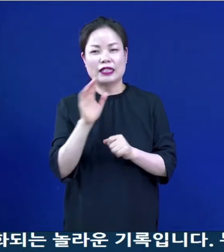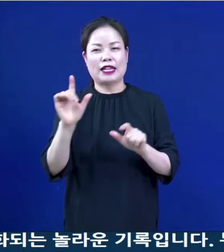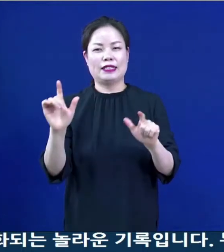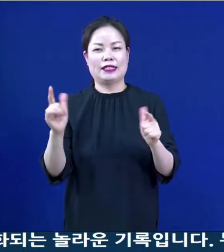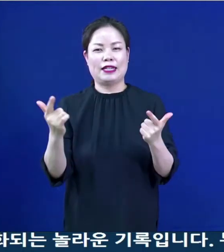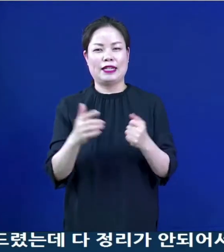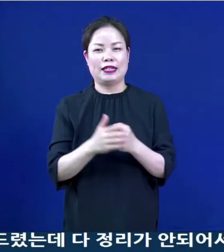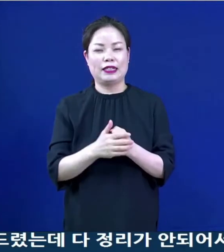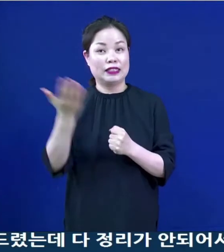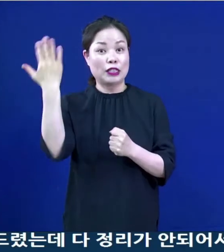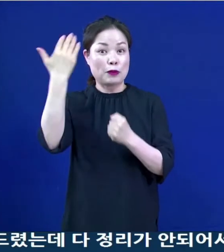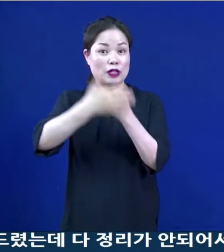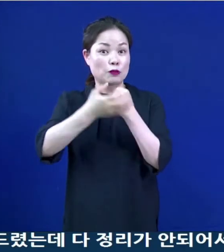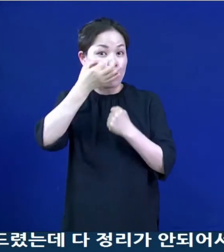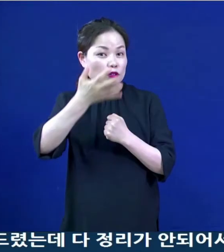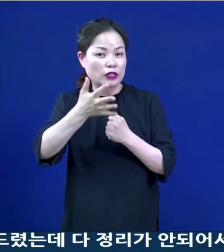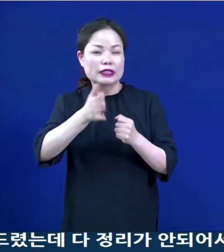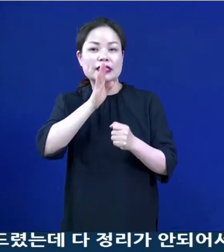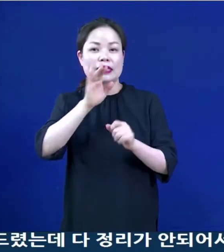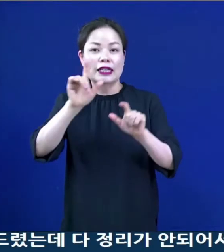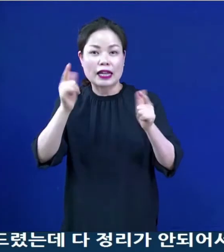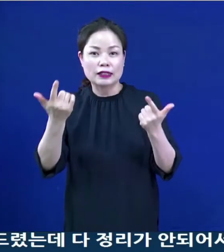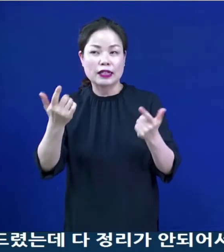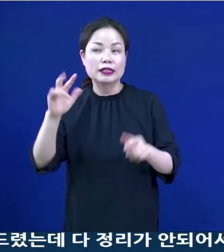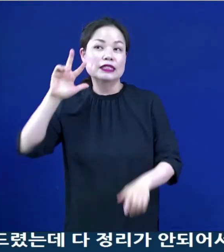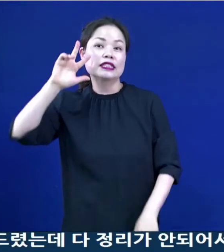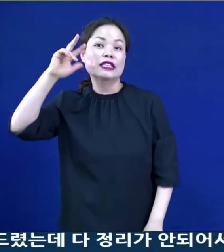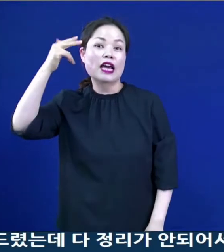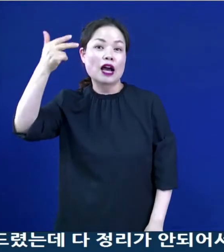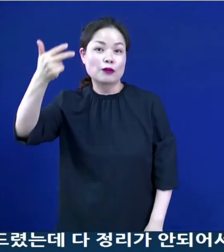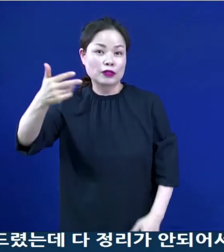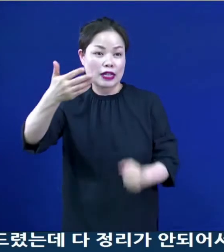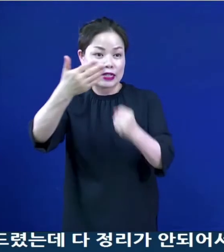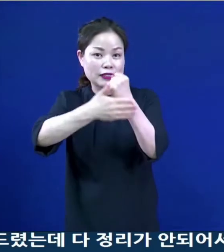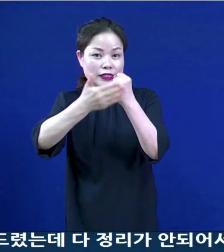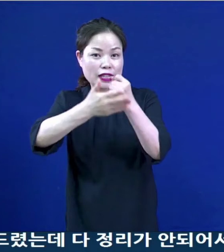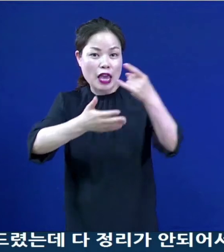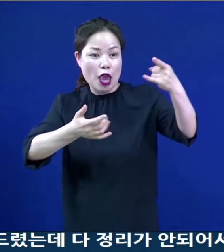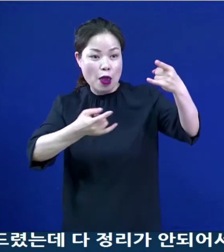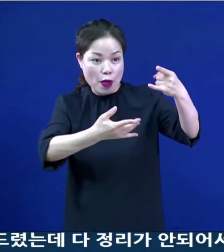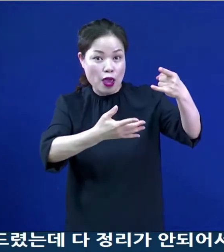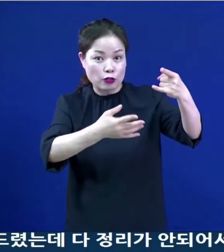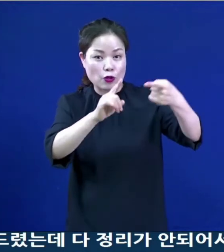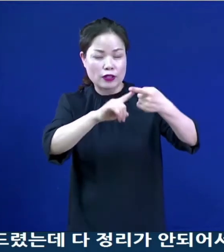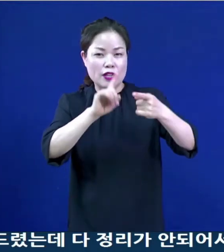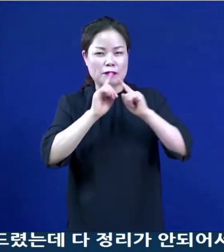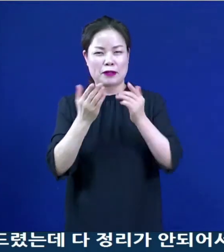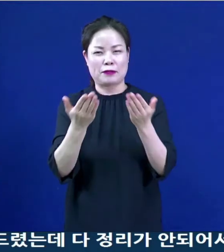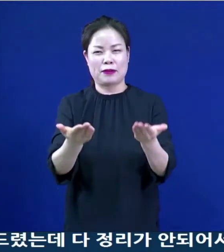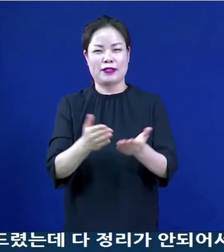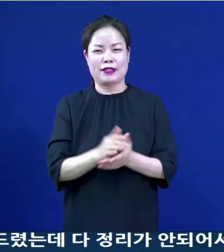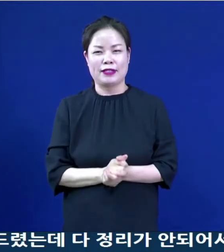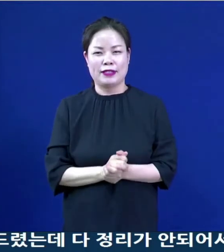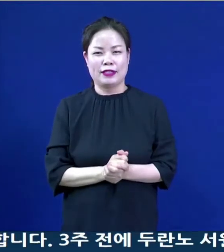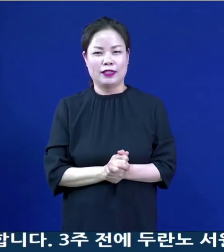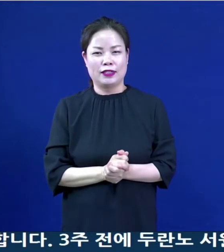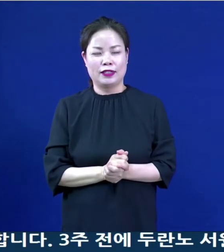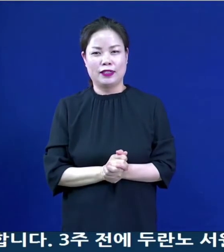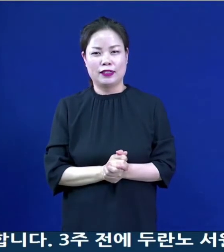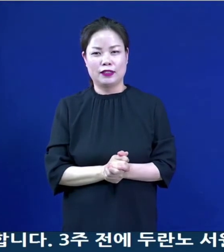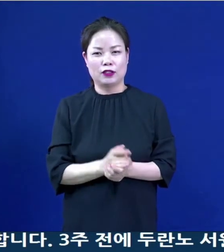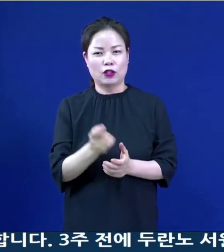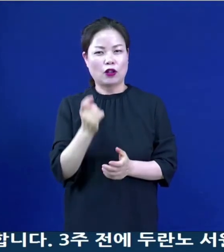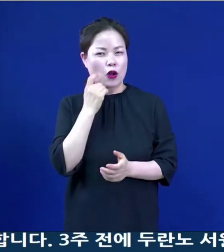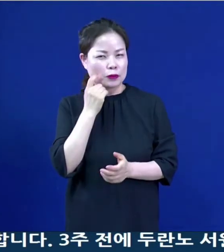그런데 제가 다음 주에는 그 사진으로 에베소 투어를 해드릴 겁니다. 조금